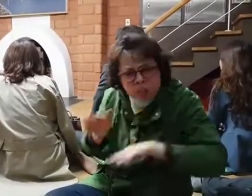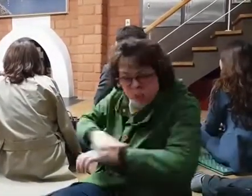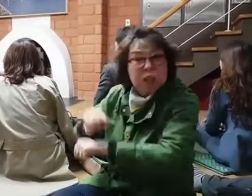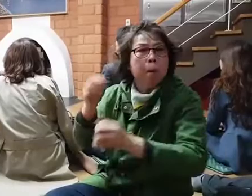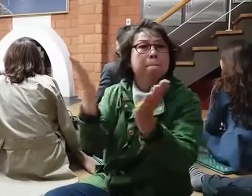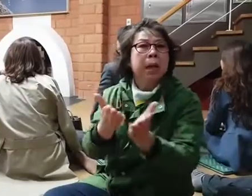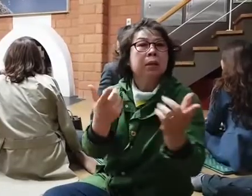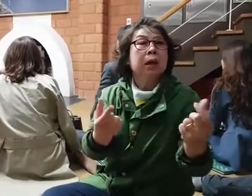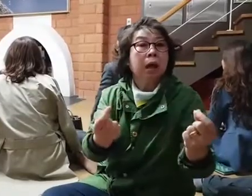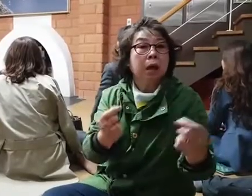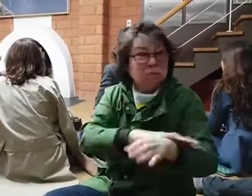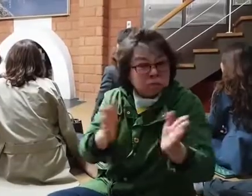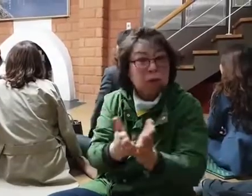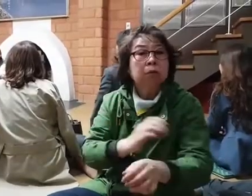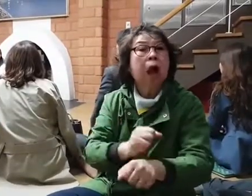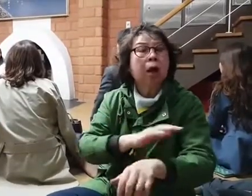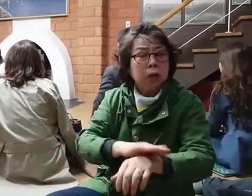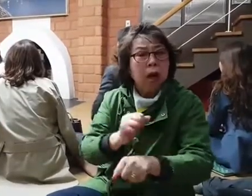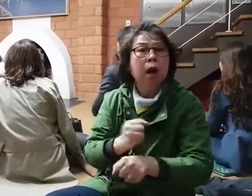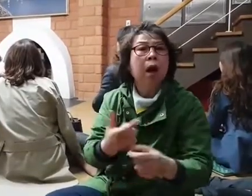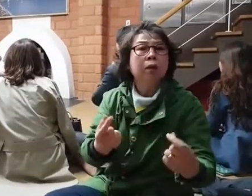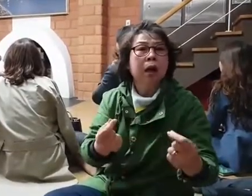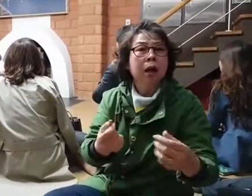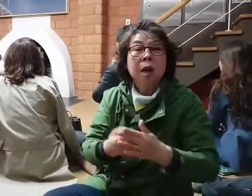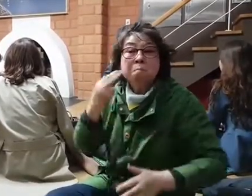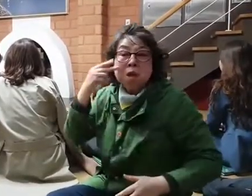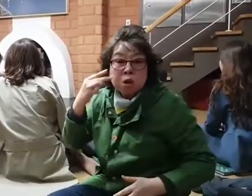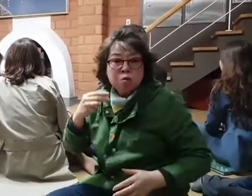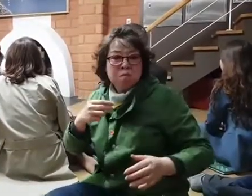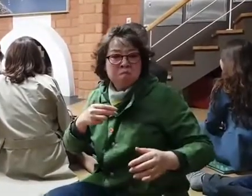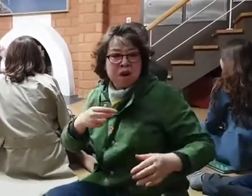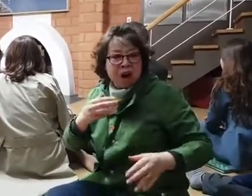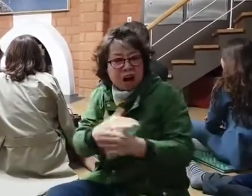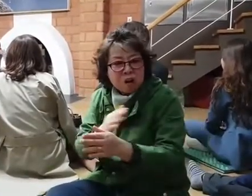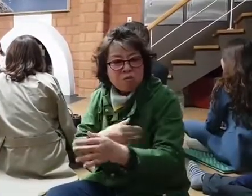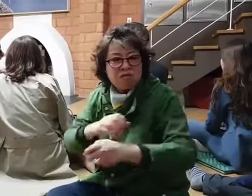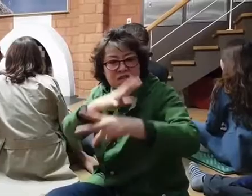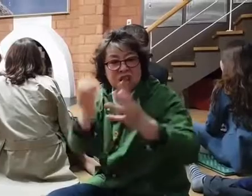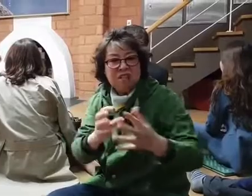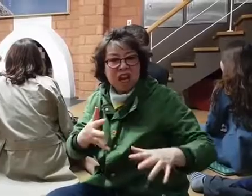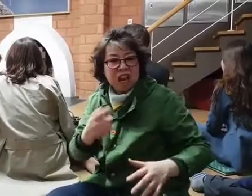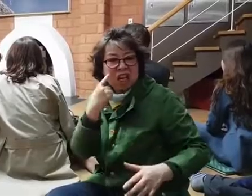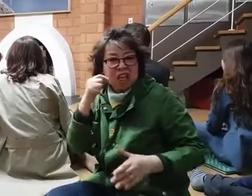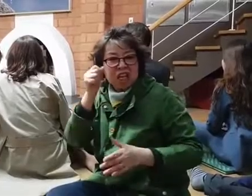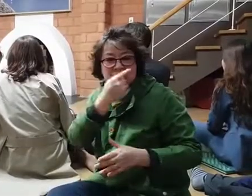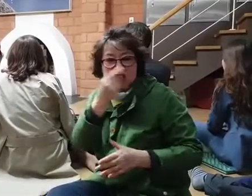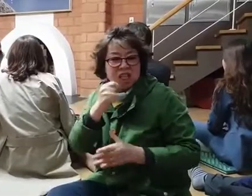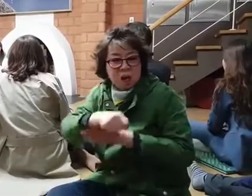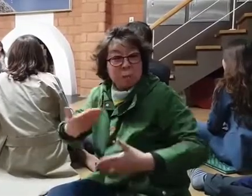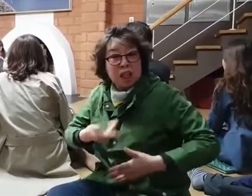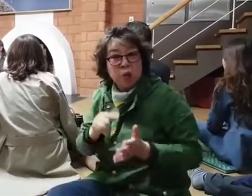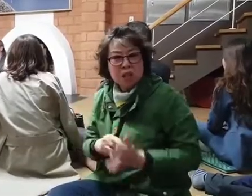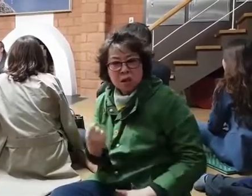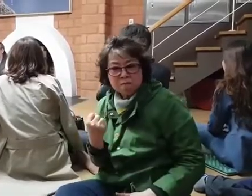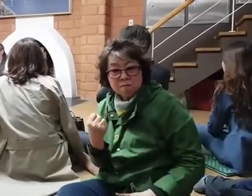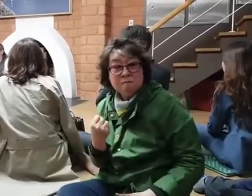겁니다, 사실. 그렇게 해가지고 미국이고 한국이고 세계적으로 인정을 받으려면